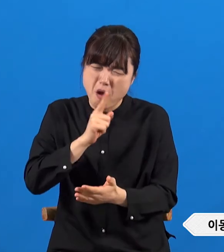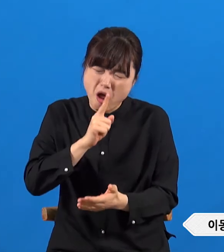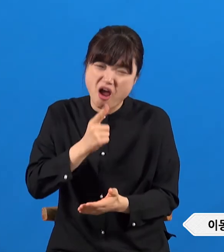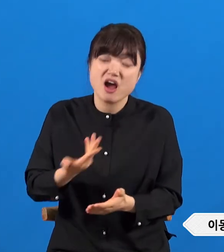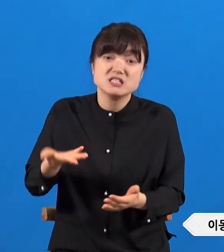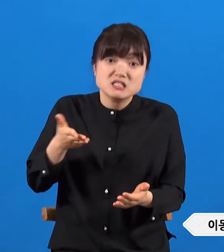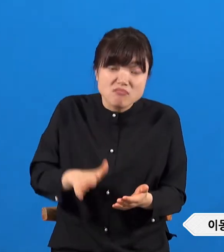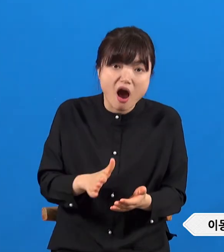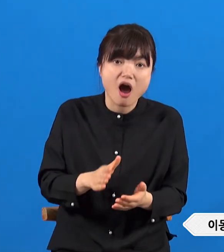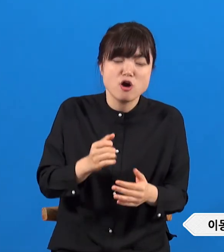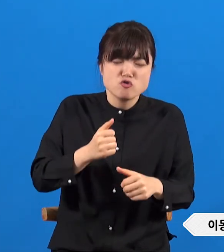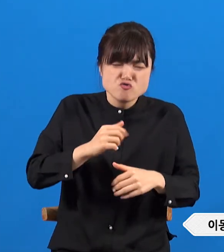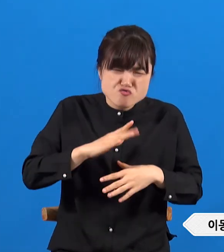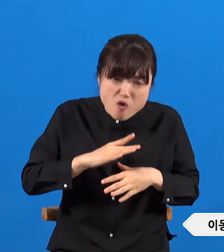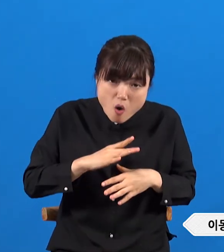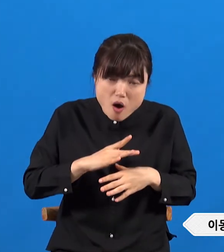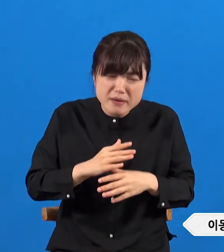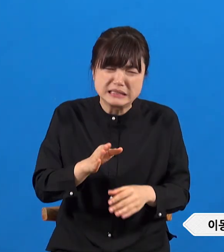말하고 있습니다만은,